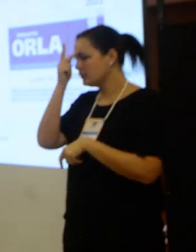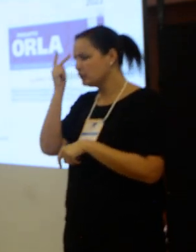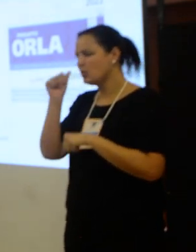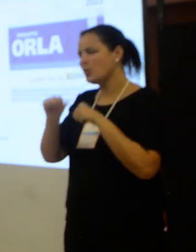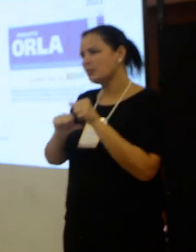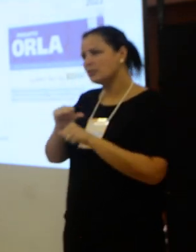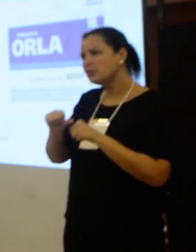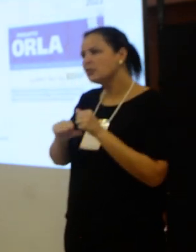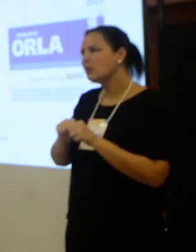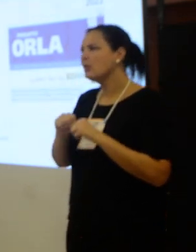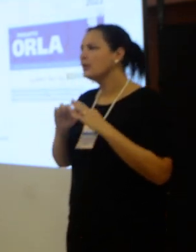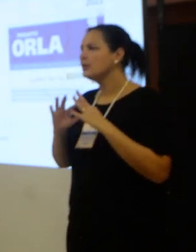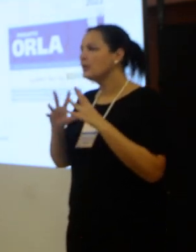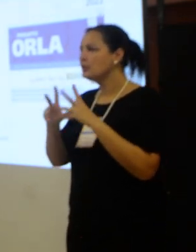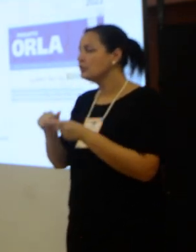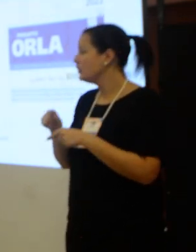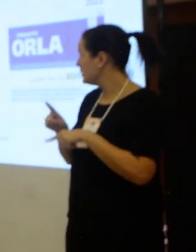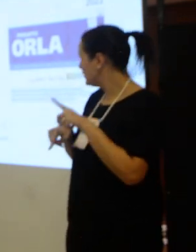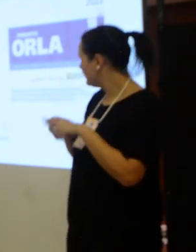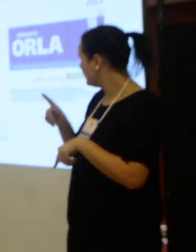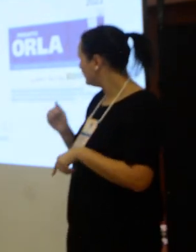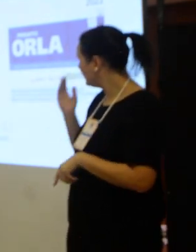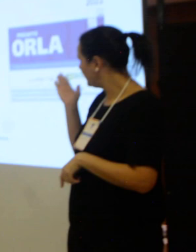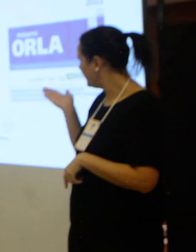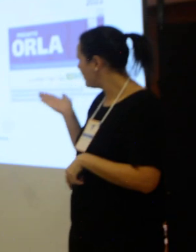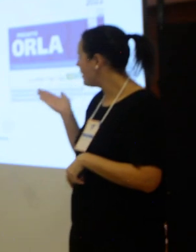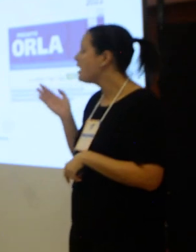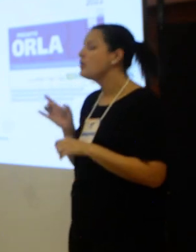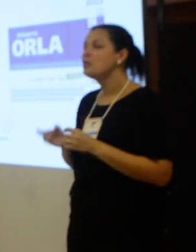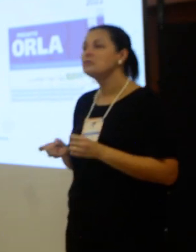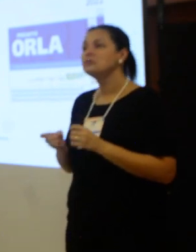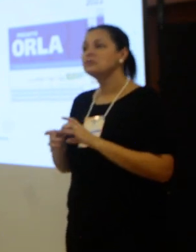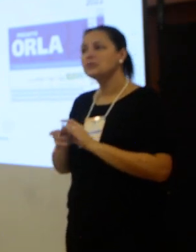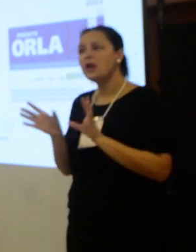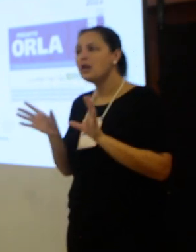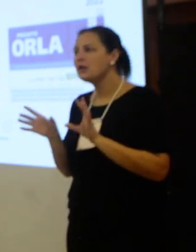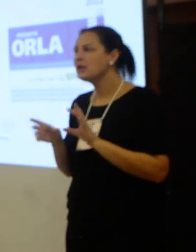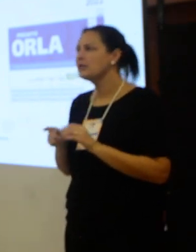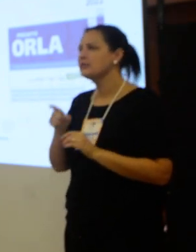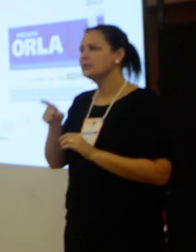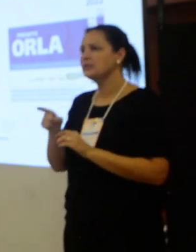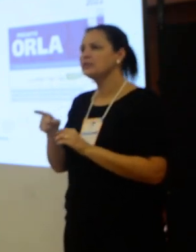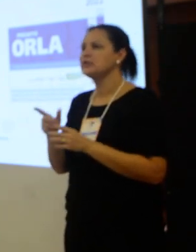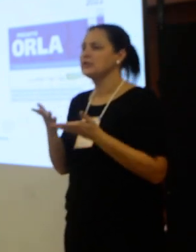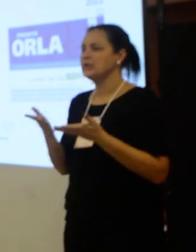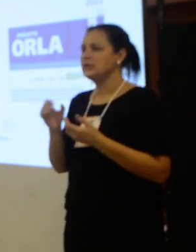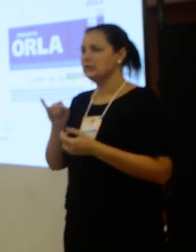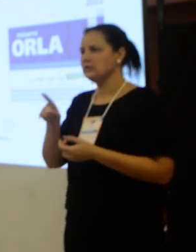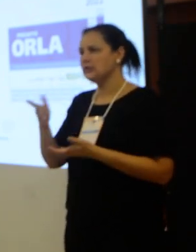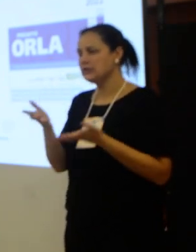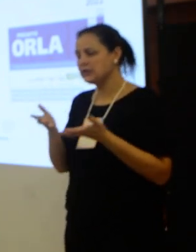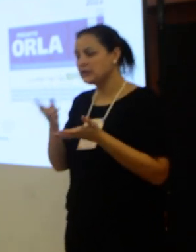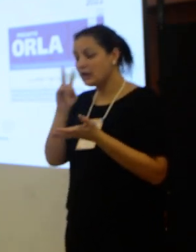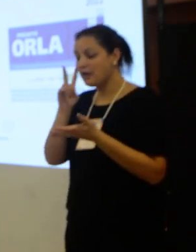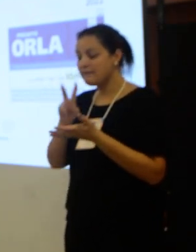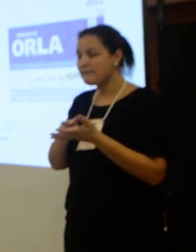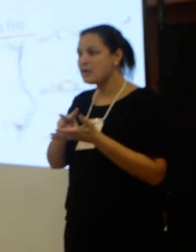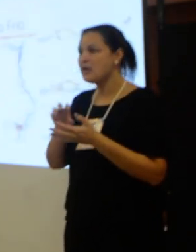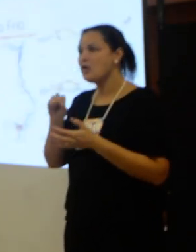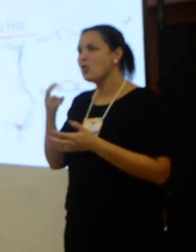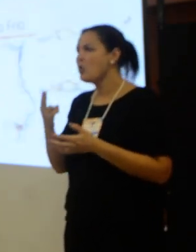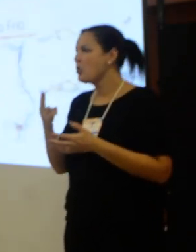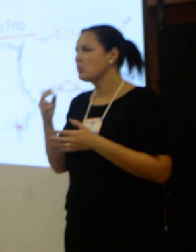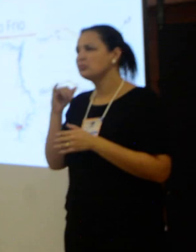estão disponíveis. Depois, a Wagneide da SPU ela vai trazer mais um detalhamento desse tema. Vocês podem acessar na